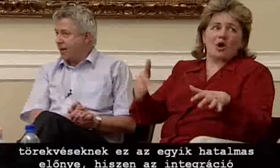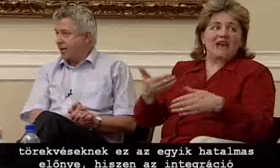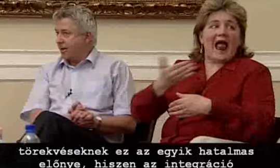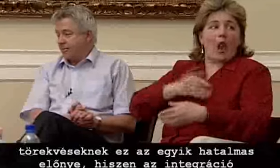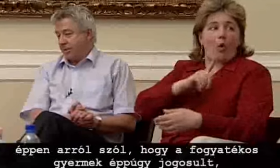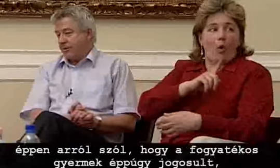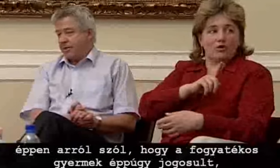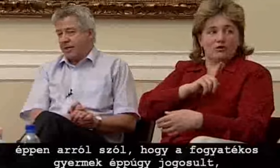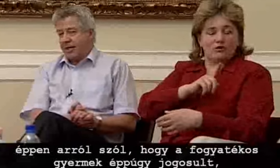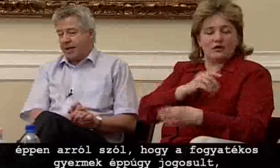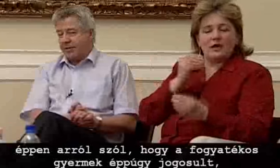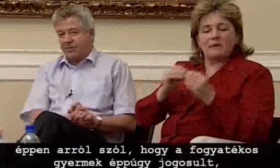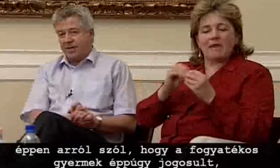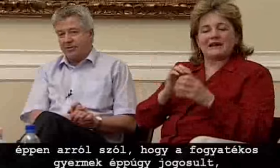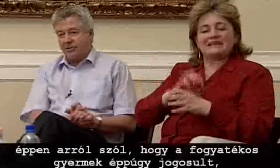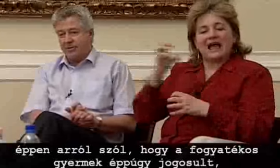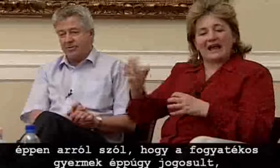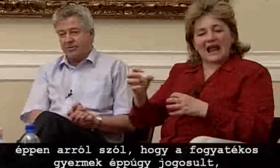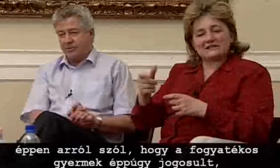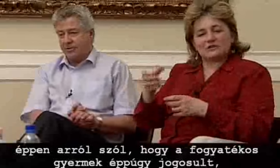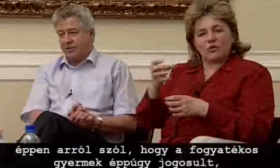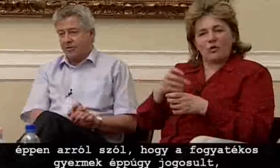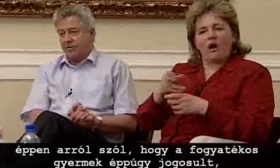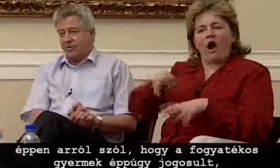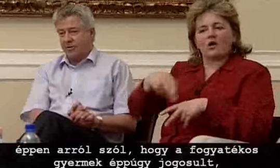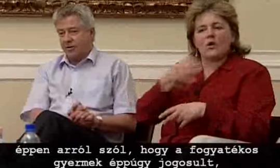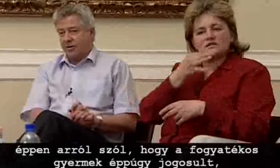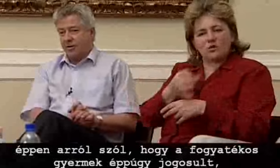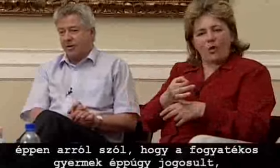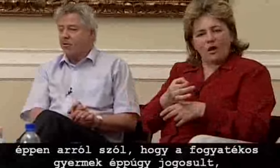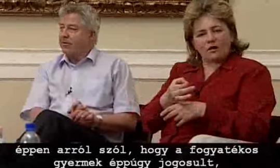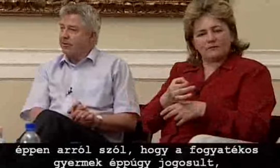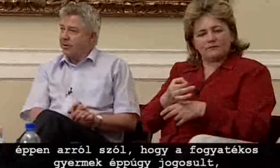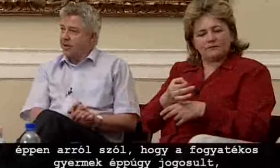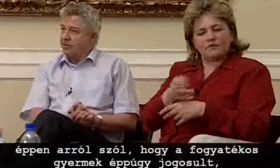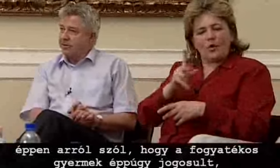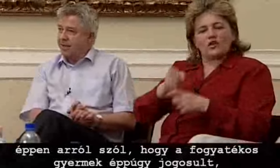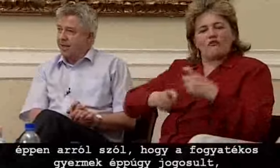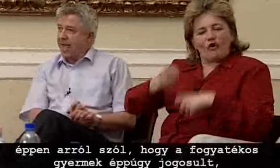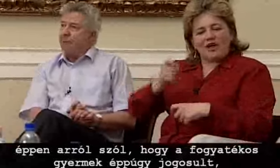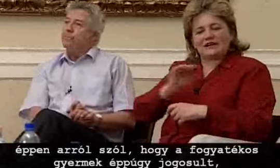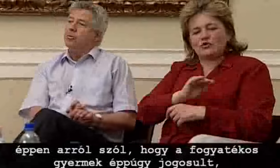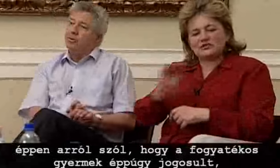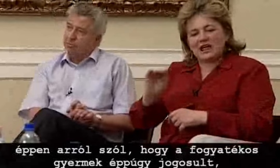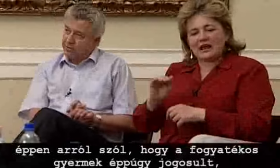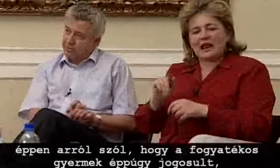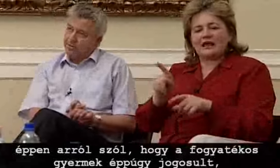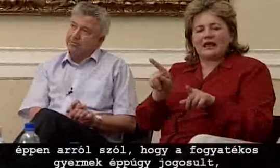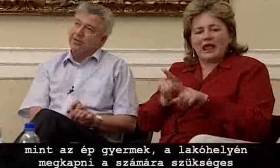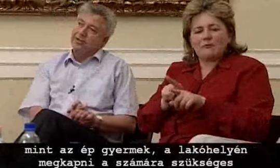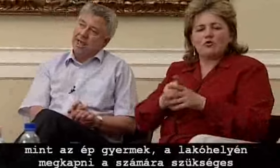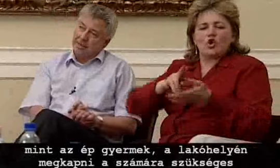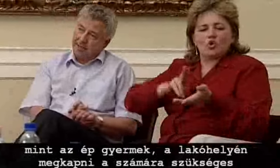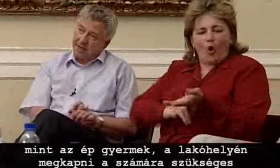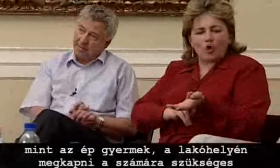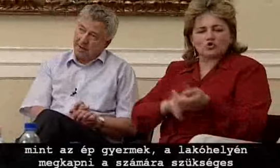előnye, mert az integráció végül is arról szól, hogy a fogyatékos gyerek épp úgy jogosult, mint